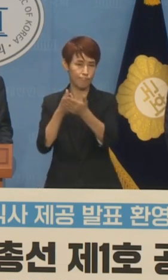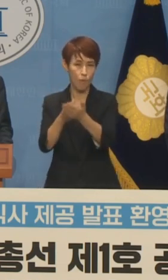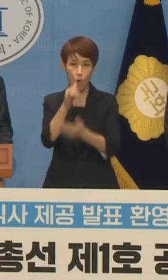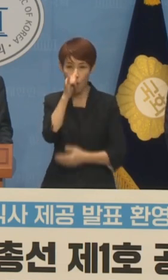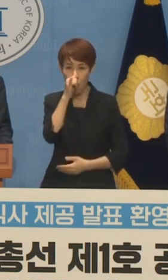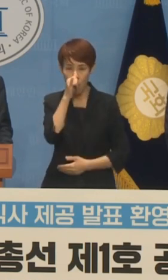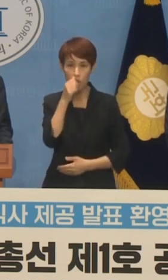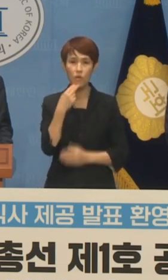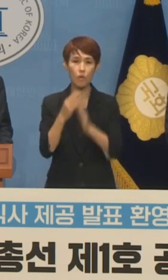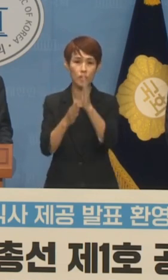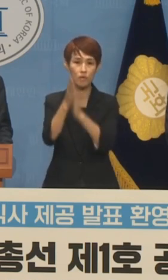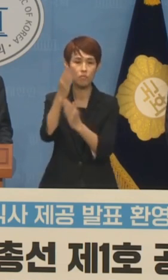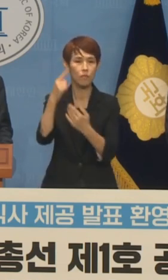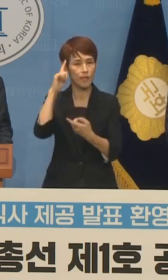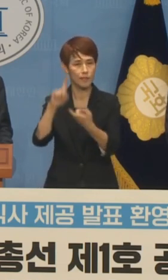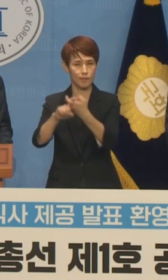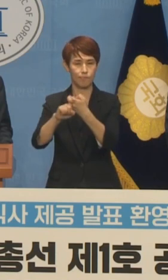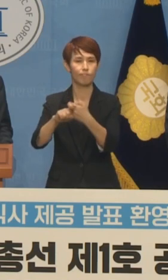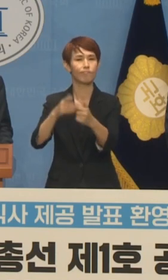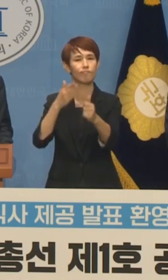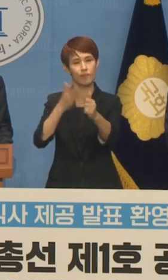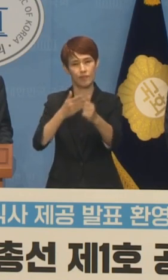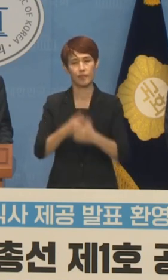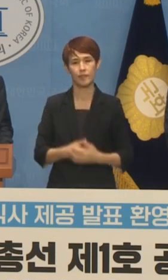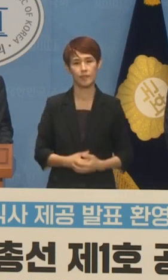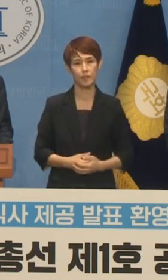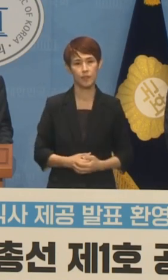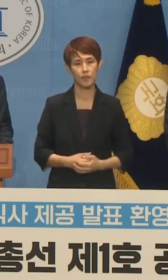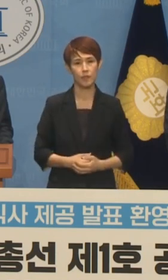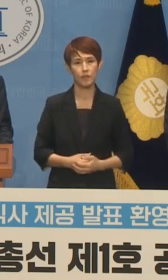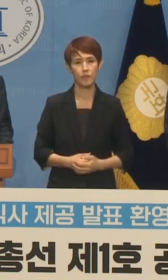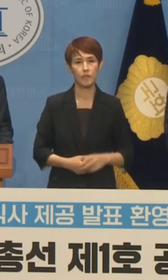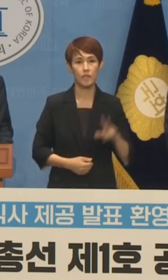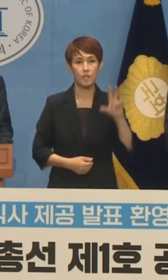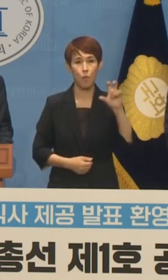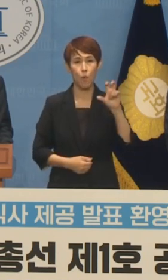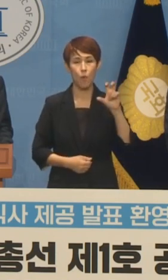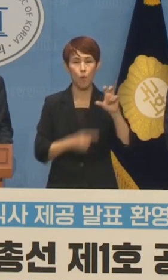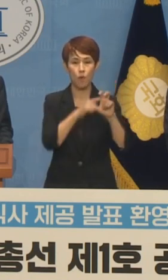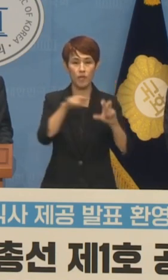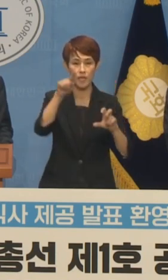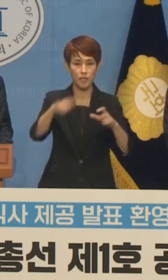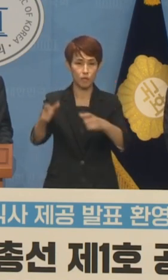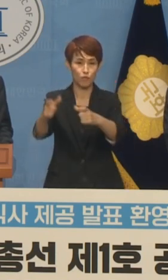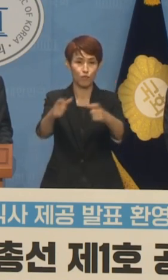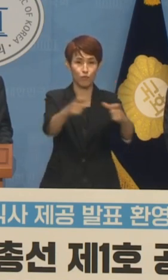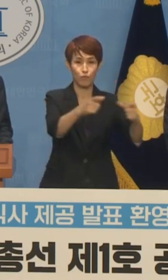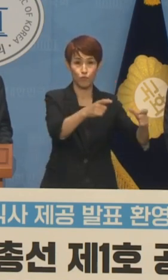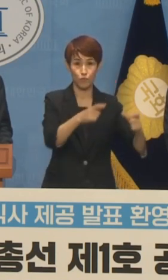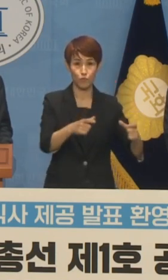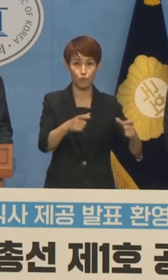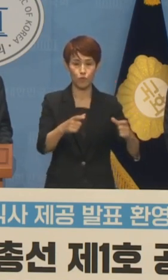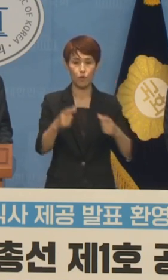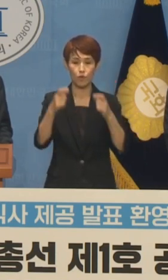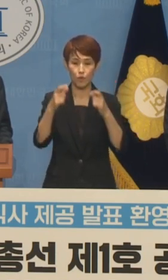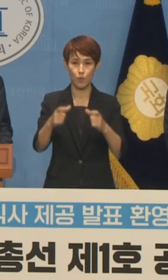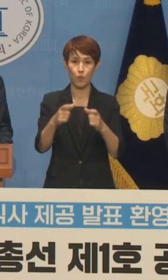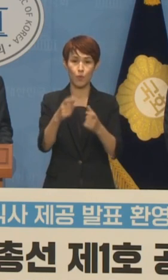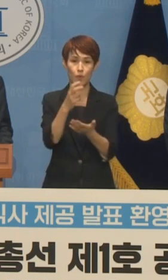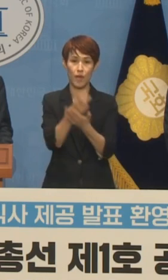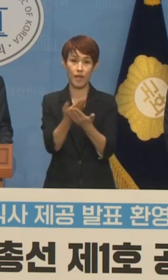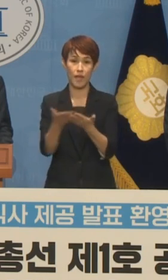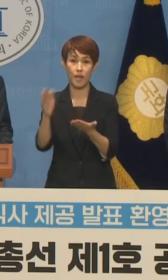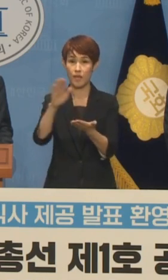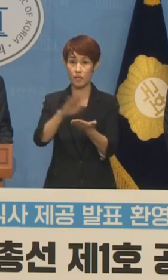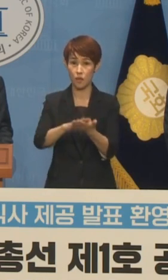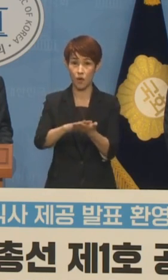서울시의회도 함께 관심 가져줄 것을 촉구합니다. 그리고 25개 그 자치구의 여러 곳에서 조례 개정, 자치구